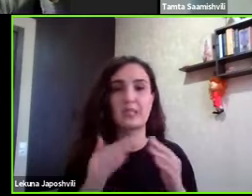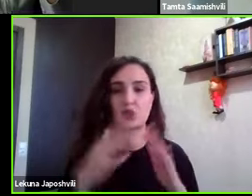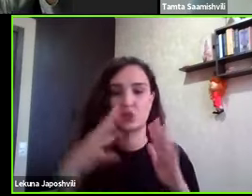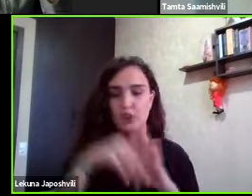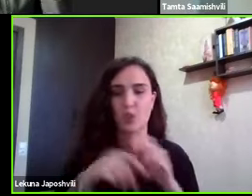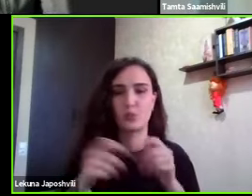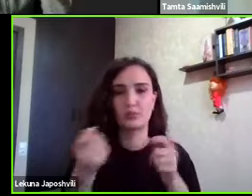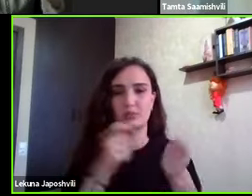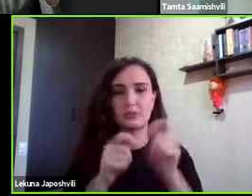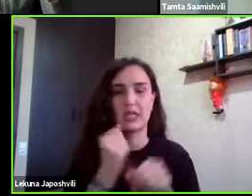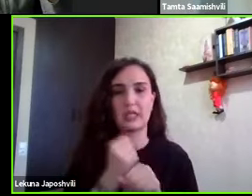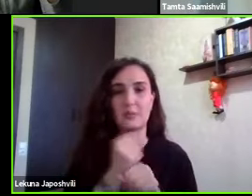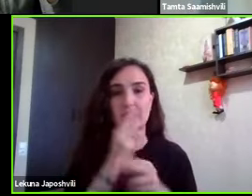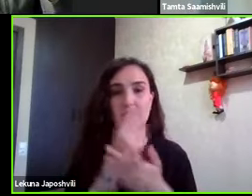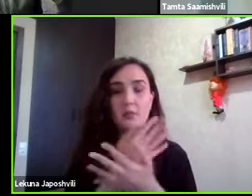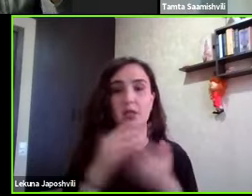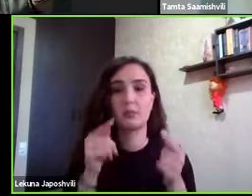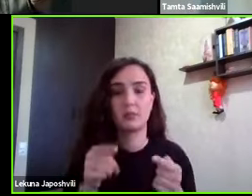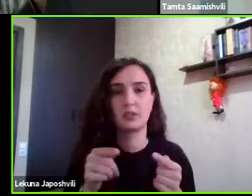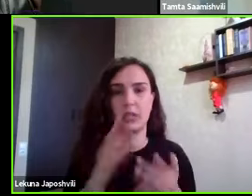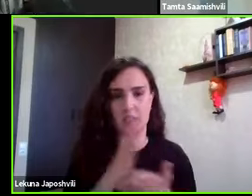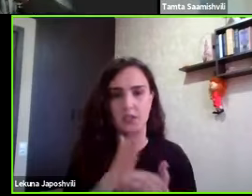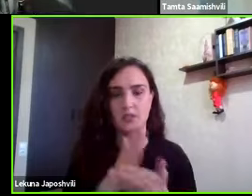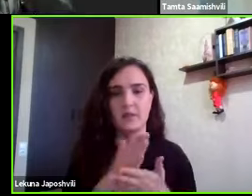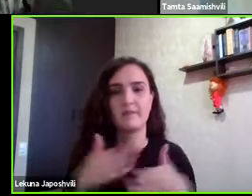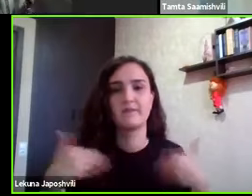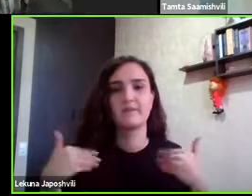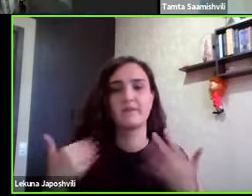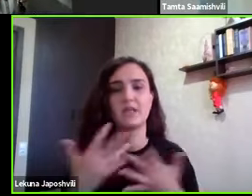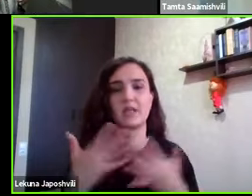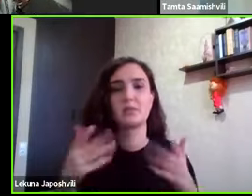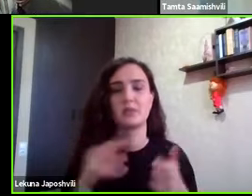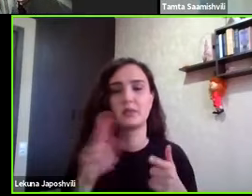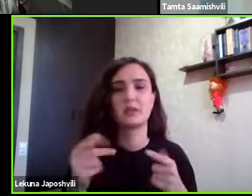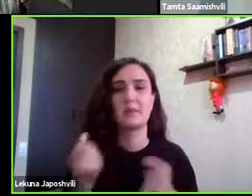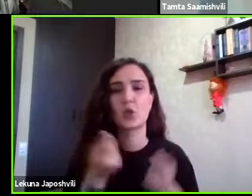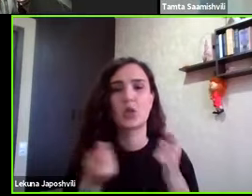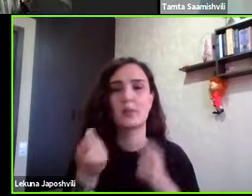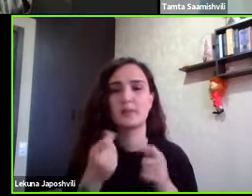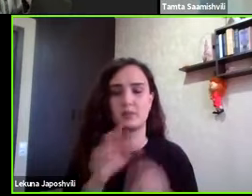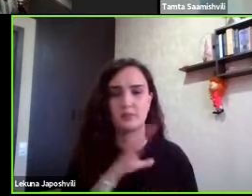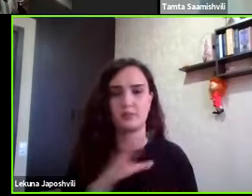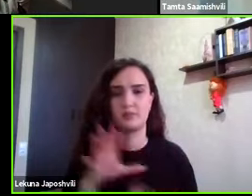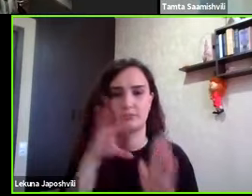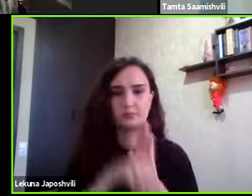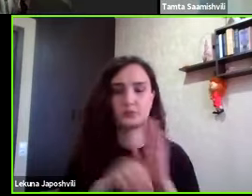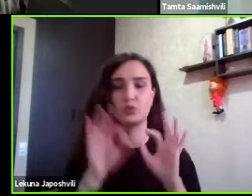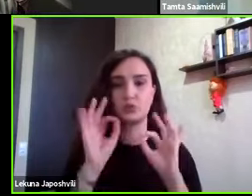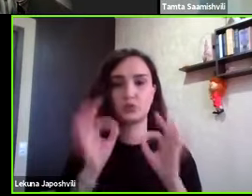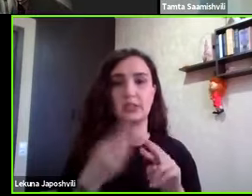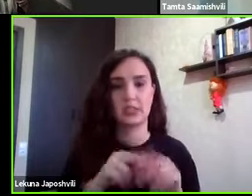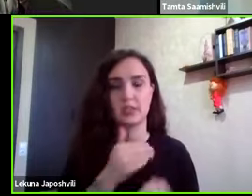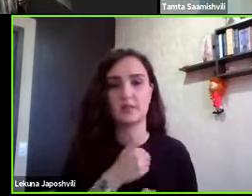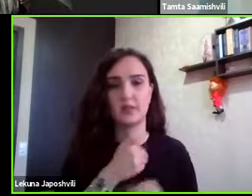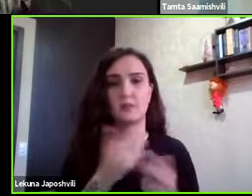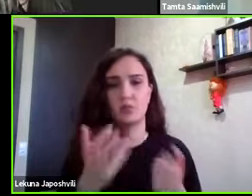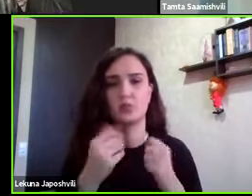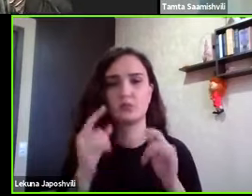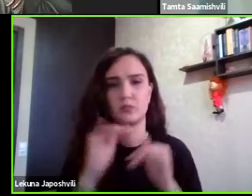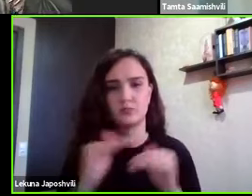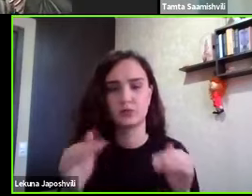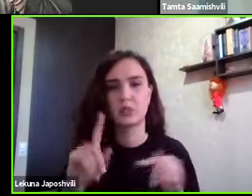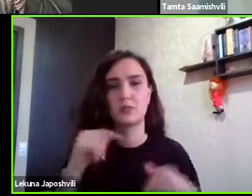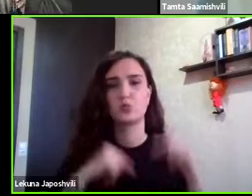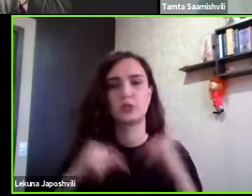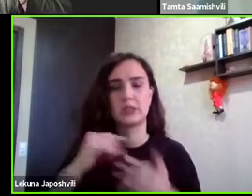შინაურული წამლები არის ვიტამინებით და მიკროელემენტებით გაჟღენტილი. სწორედ ეს გვინდა, რომ ეს მიიღოს ბავშვმა, რომ